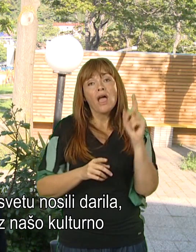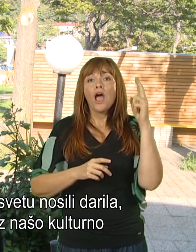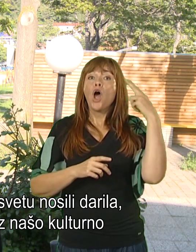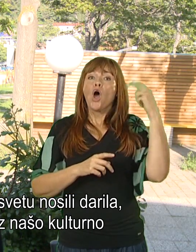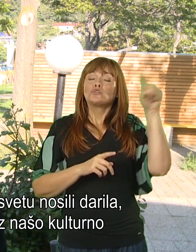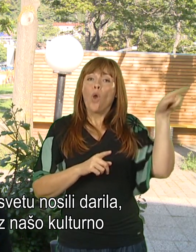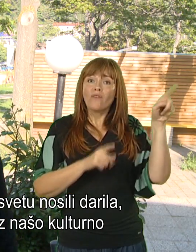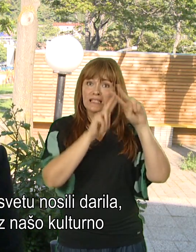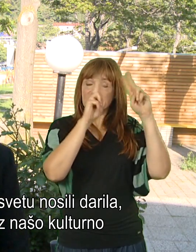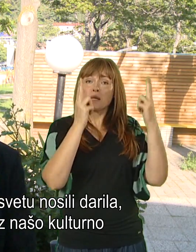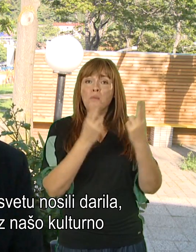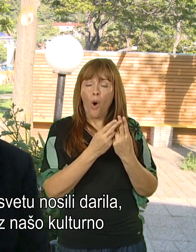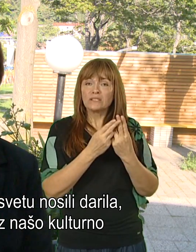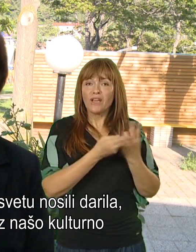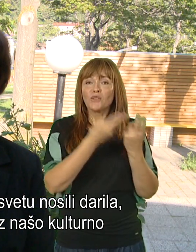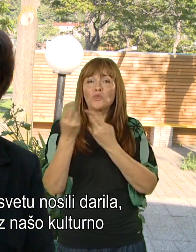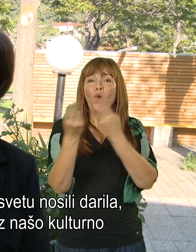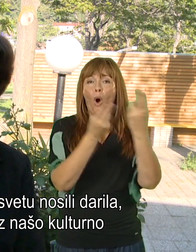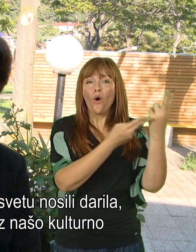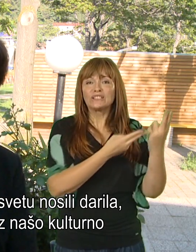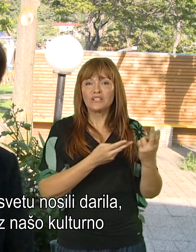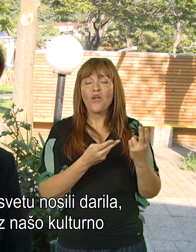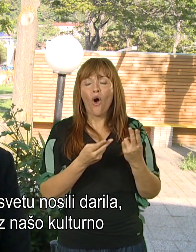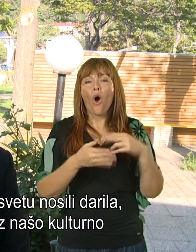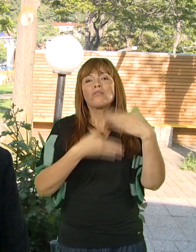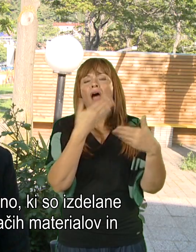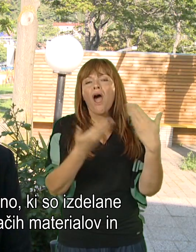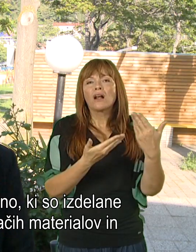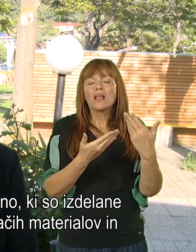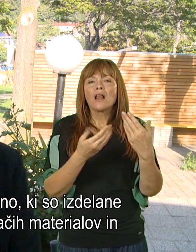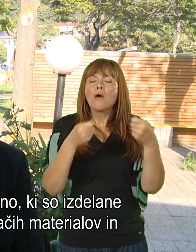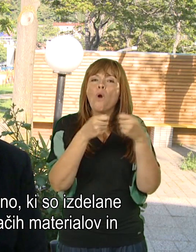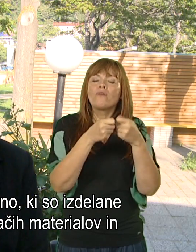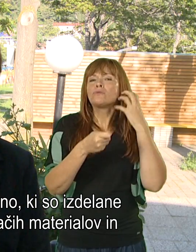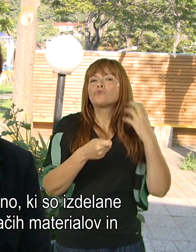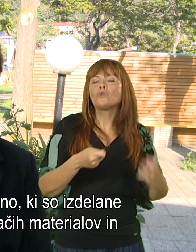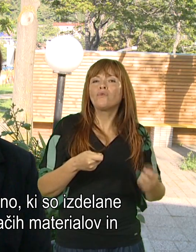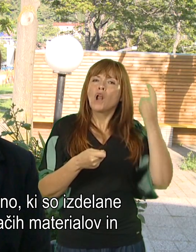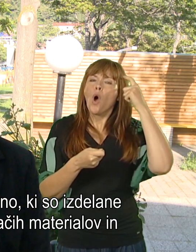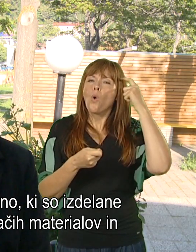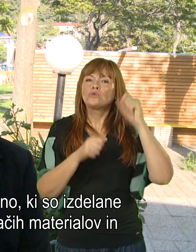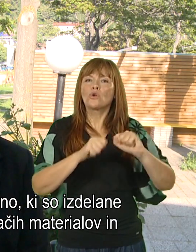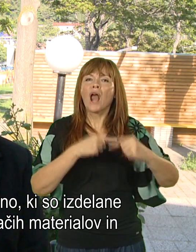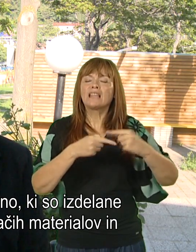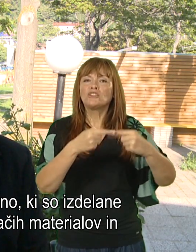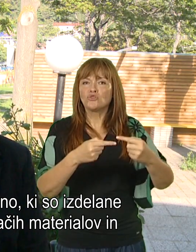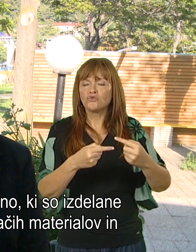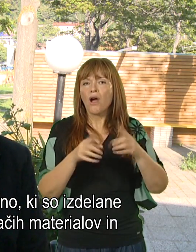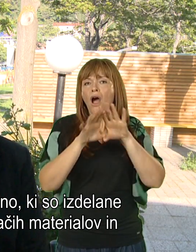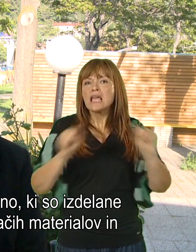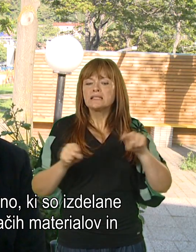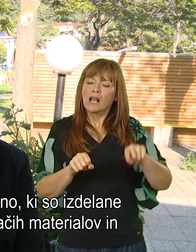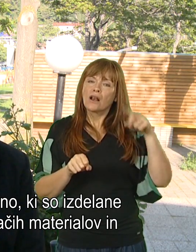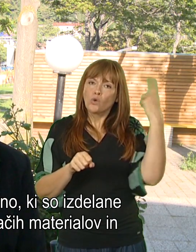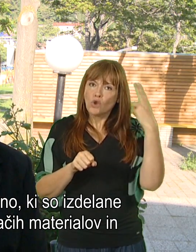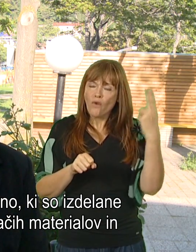Slovenci naj bi po svetu nosili darila, ki so povezane z našo kulturno dediščino, zgodovino, ki so